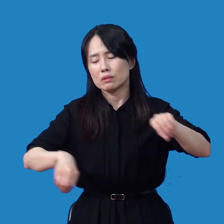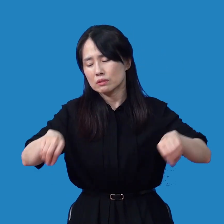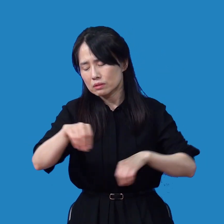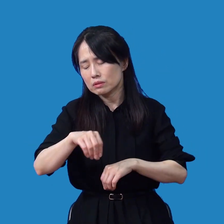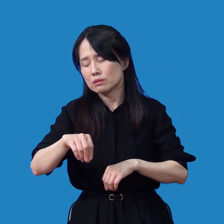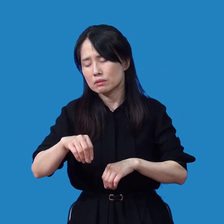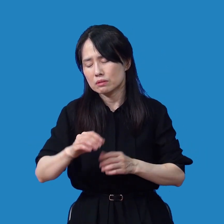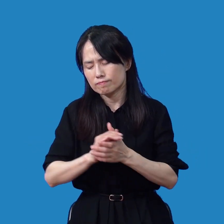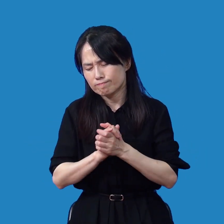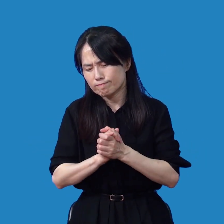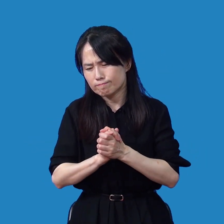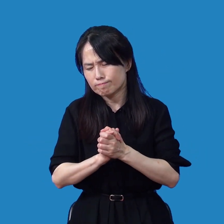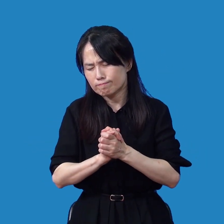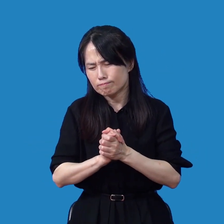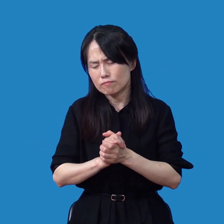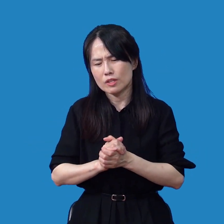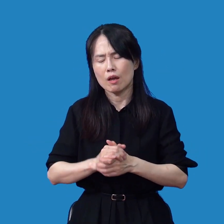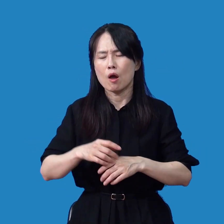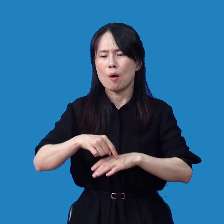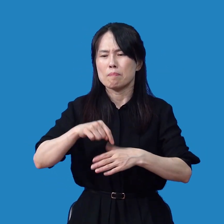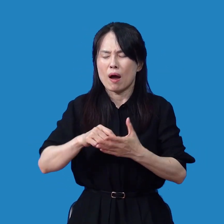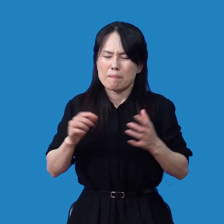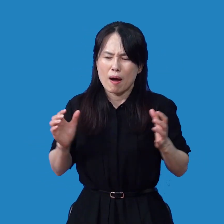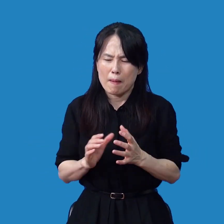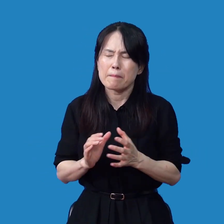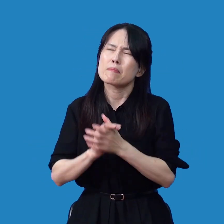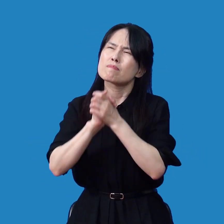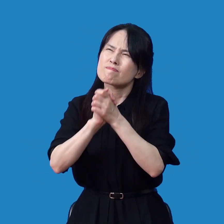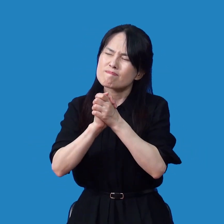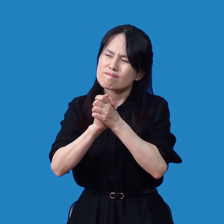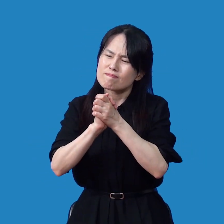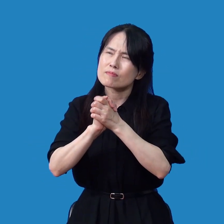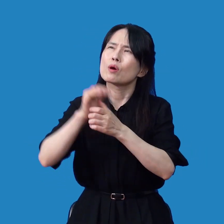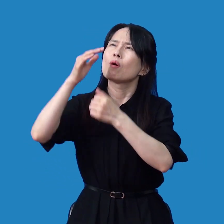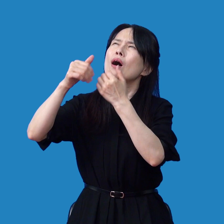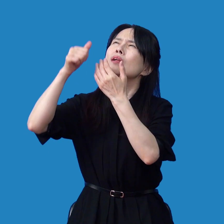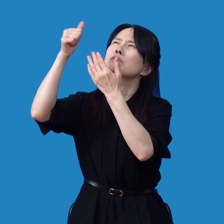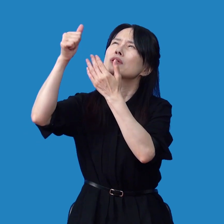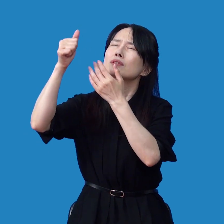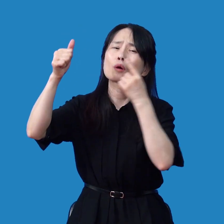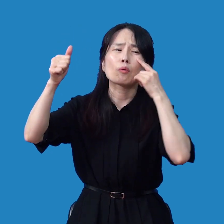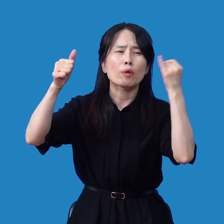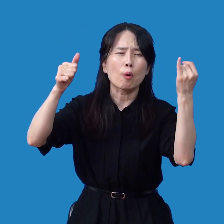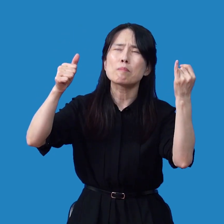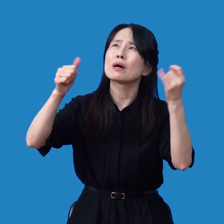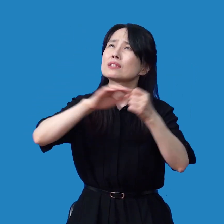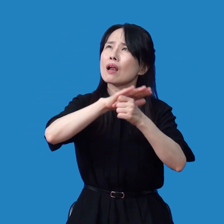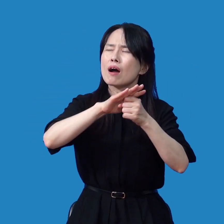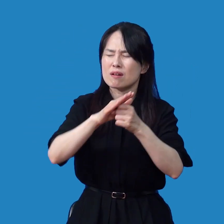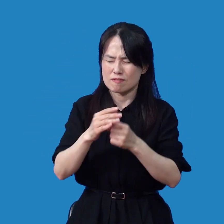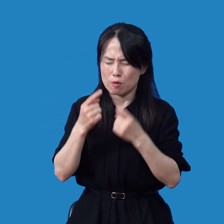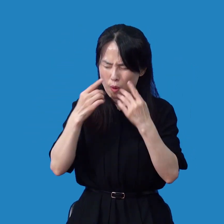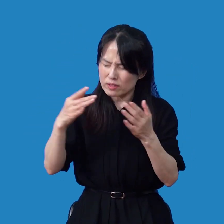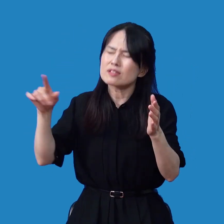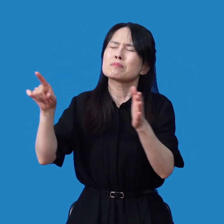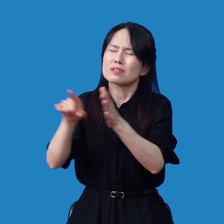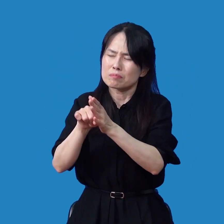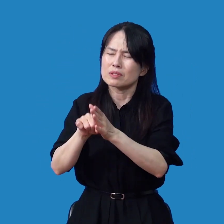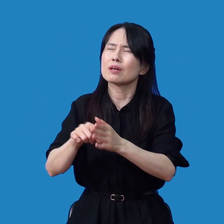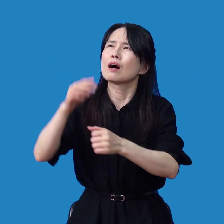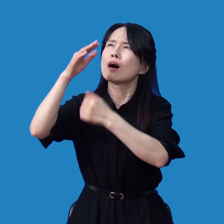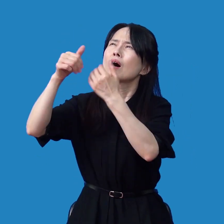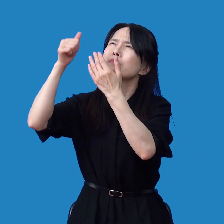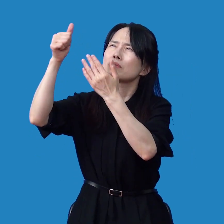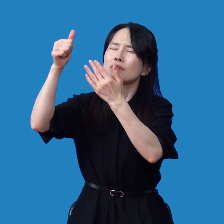딸이 전심으로 믿었습니다. 하나님께서 어머니를 사랑하시는 것을 전심으로 믿었습니다. 어머니를 불쌍히 여기는